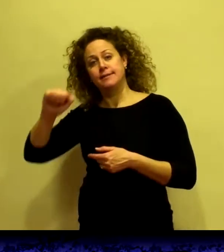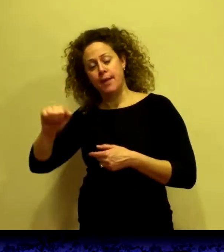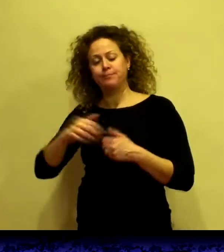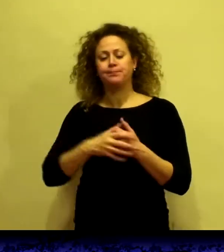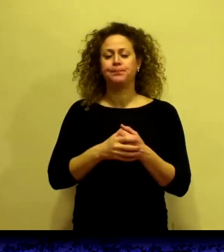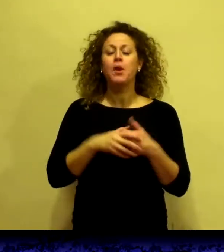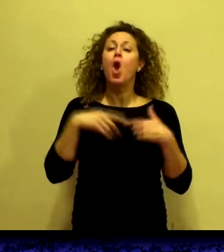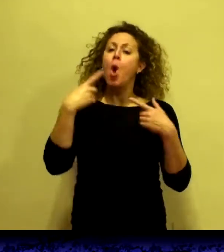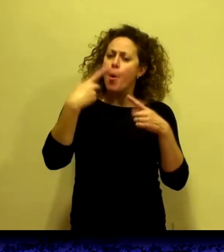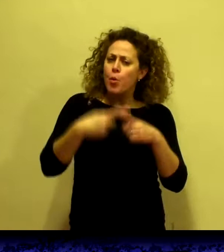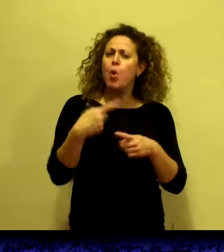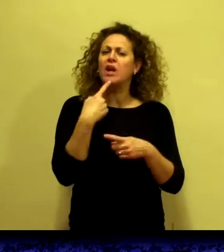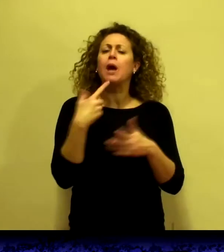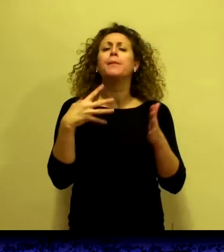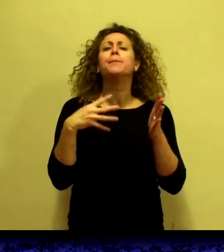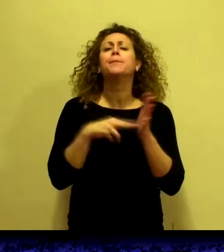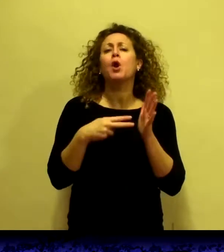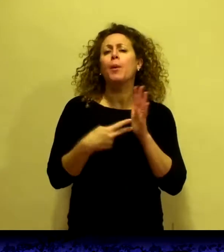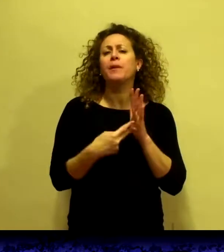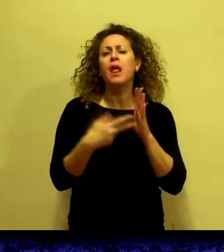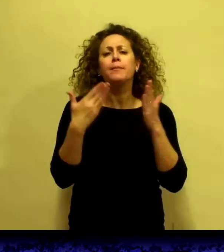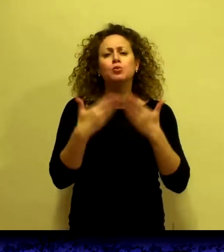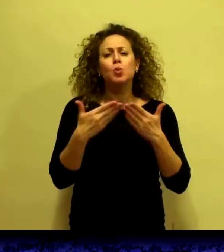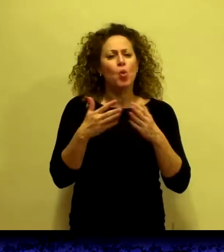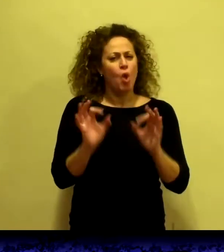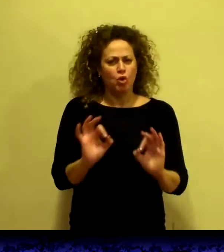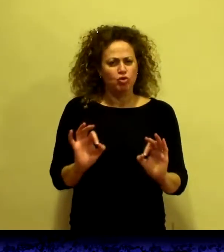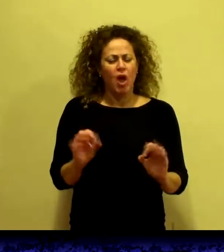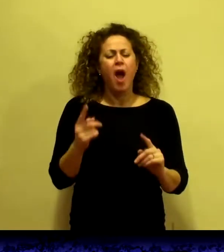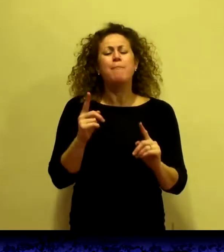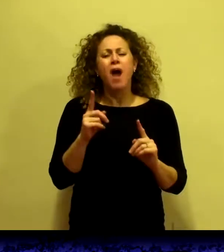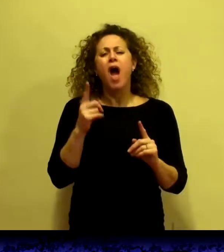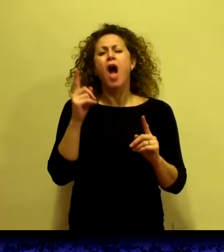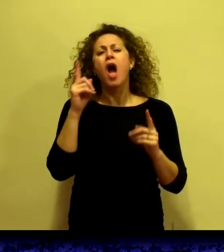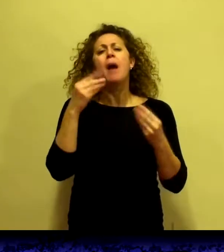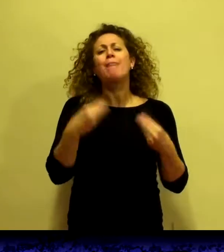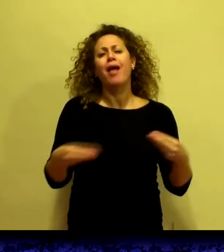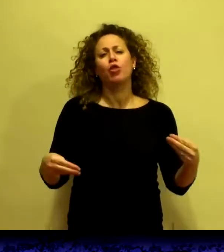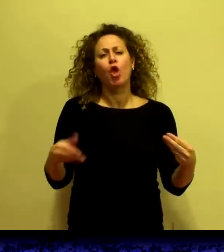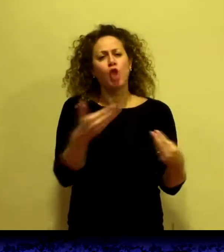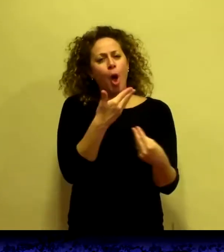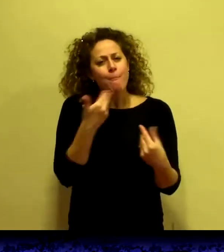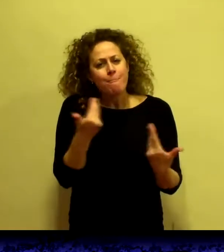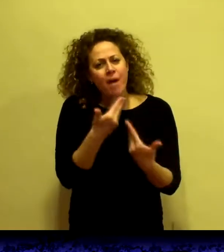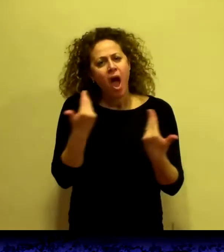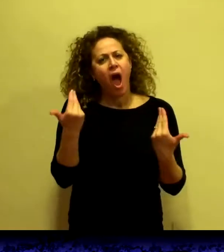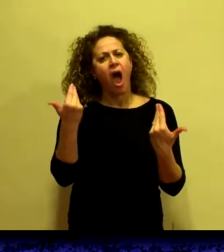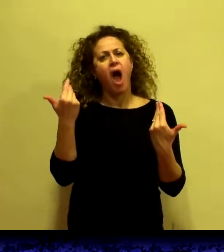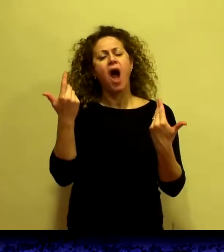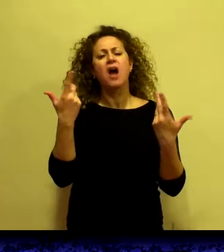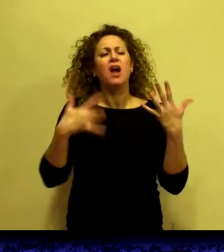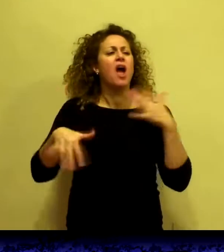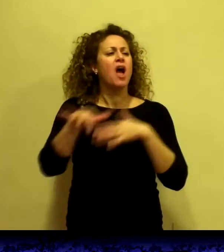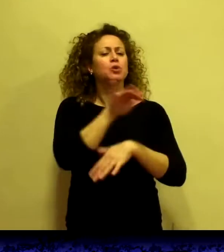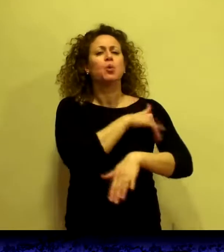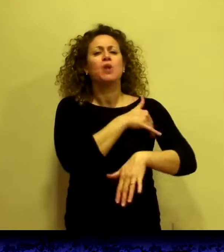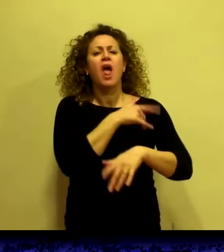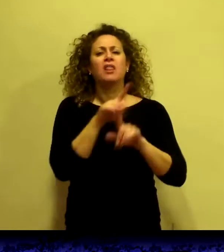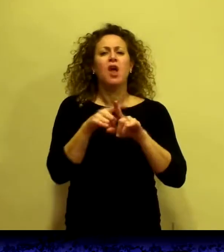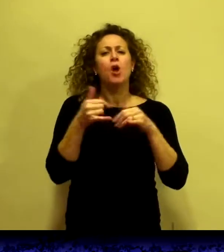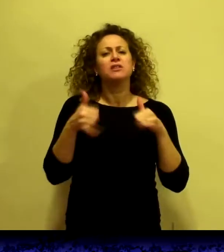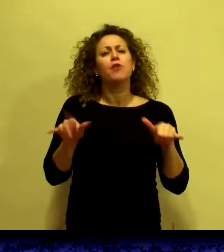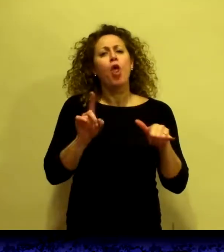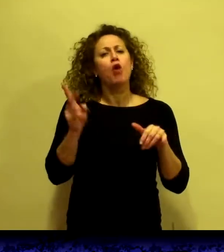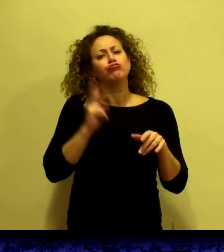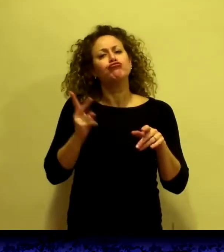che magari si fossero persi nello studio come pecorelle smarrite. Esattamente. È pieno, sono piene le